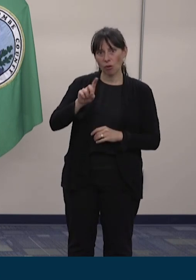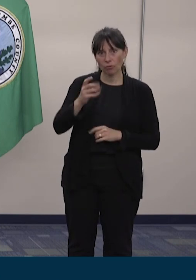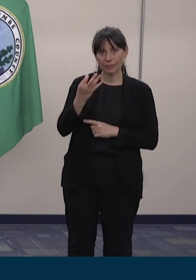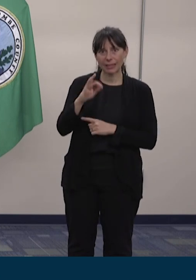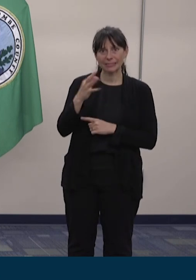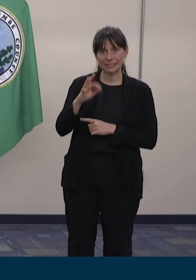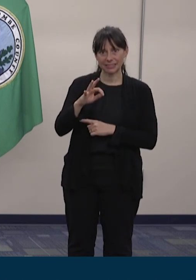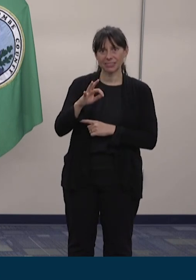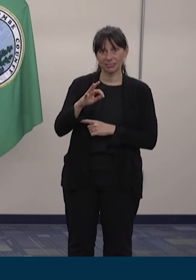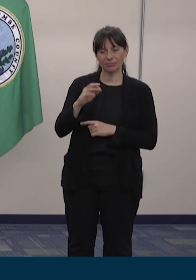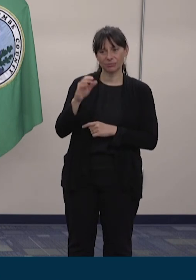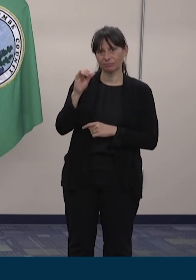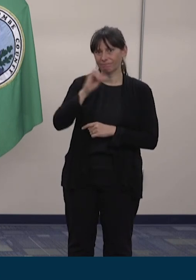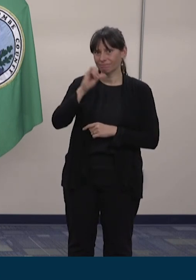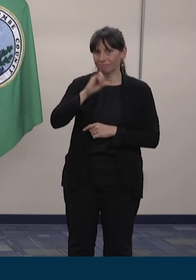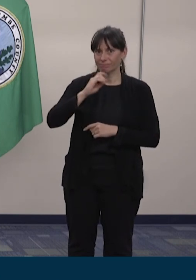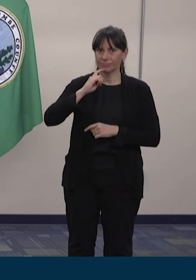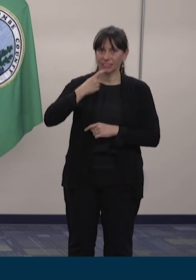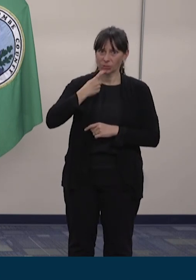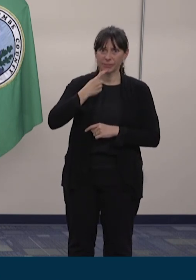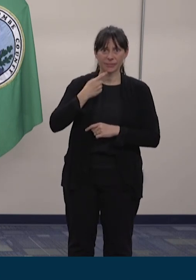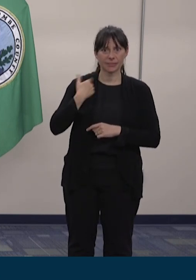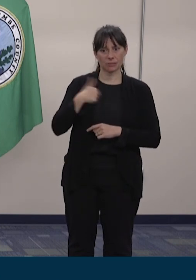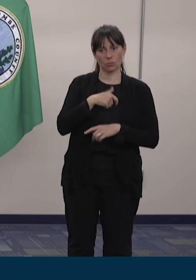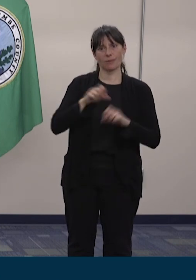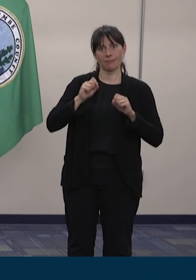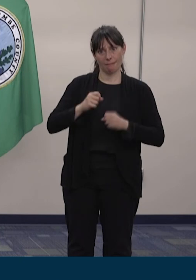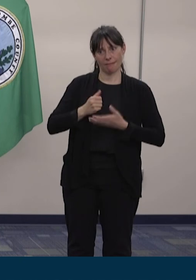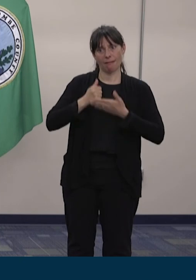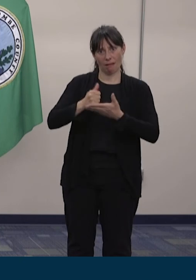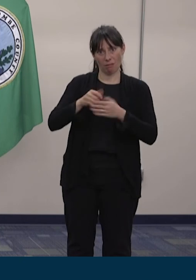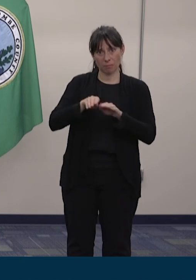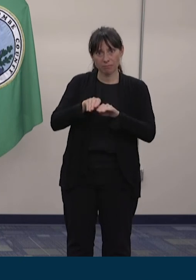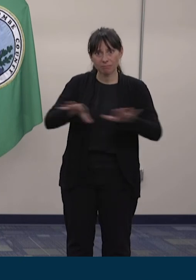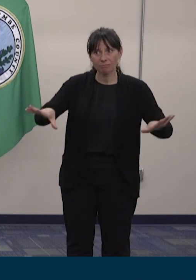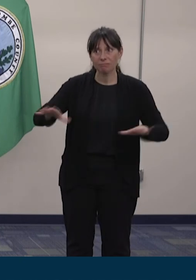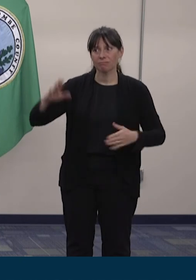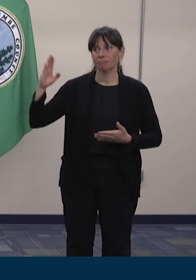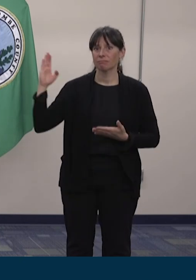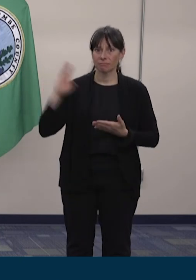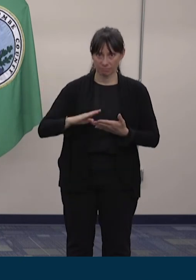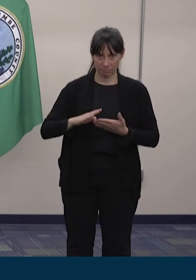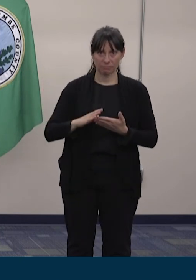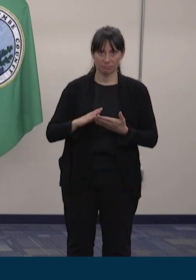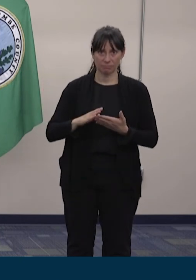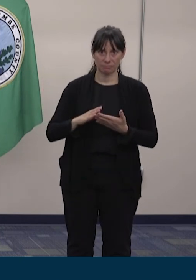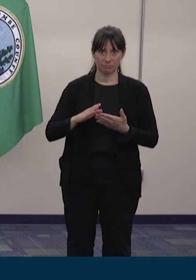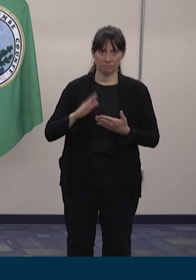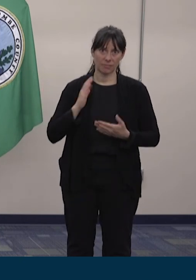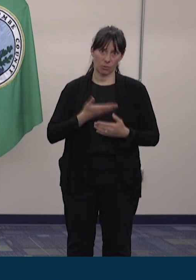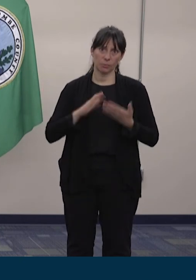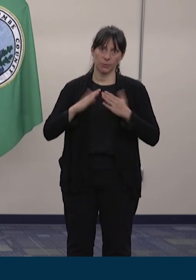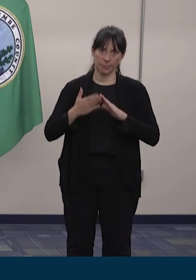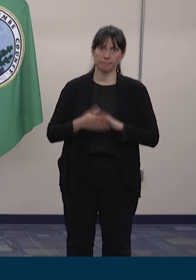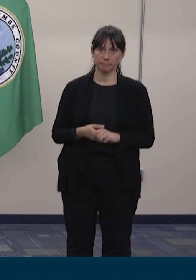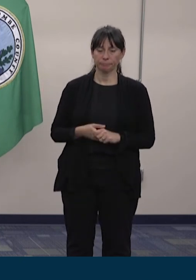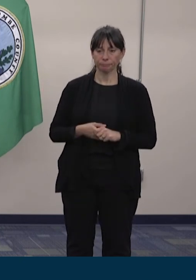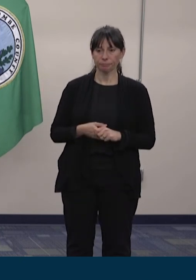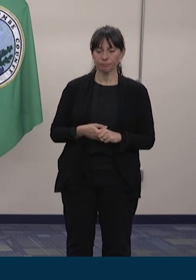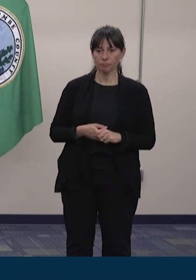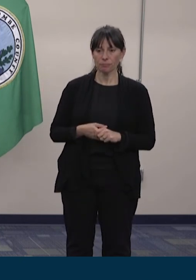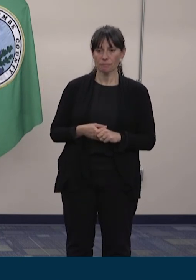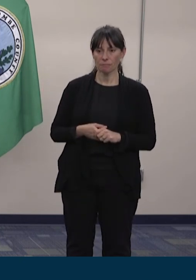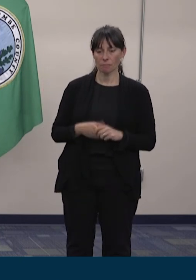our todos part nosotros to podemos slow the continuar spread haciendo nuestra in our parte community. para parar el brote en nuestra comunidad. Today we have several